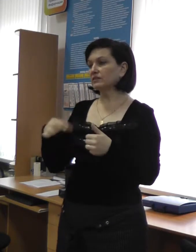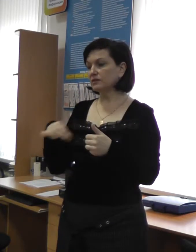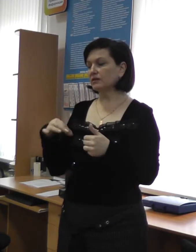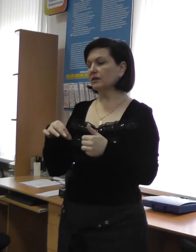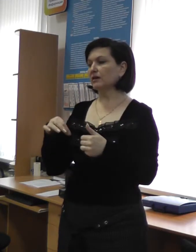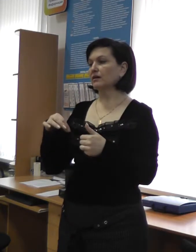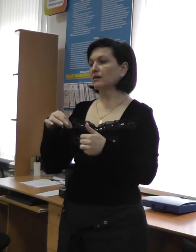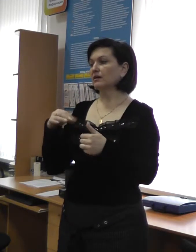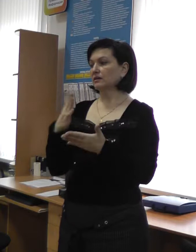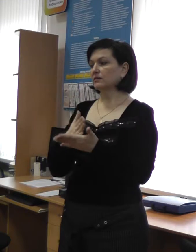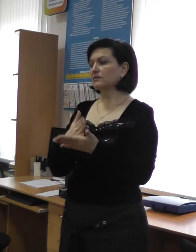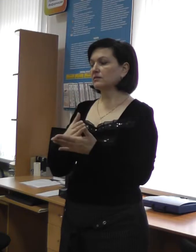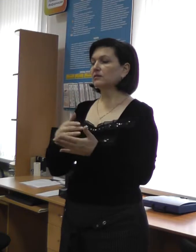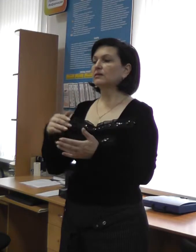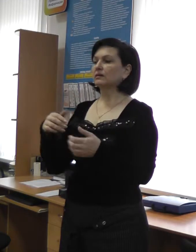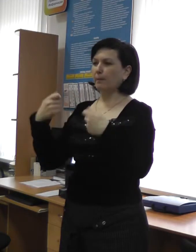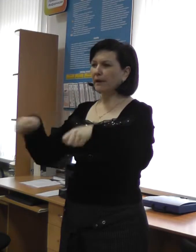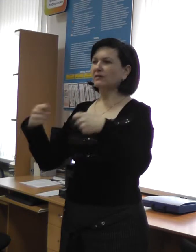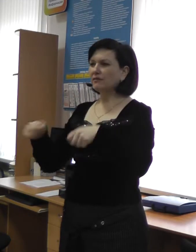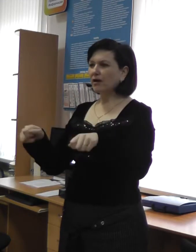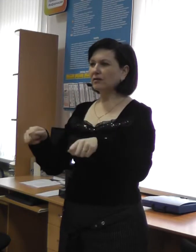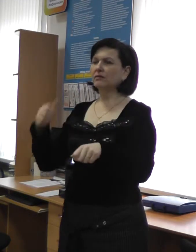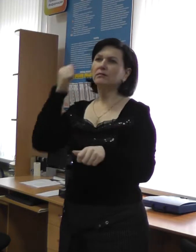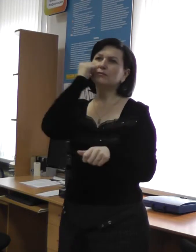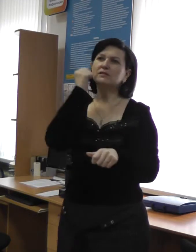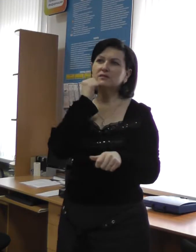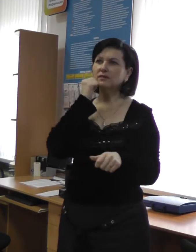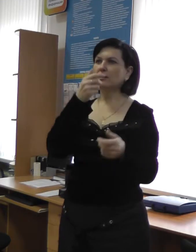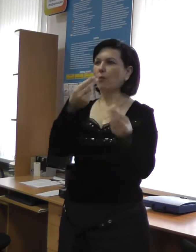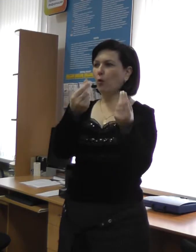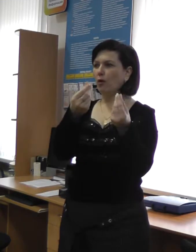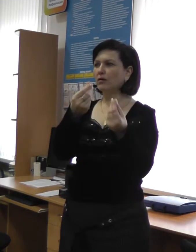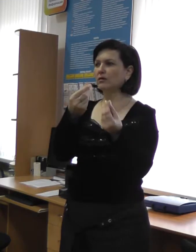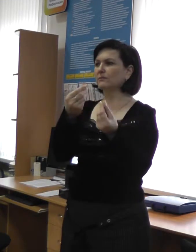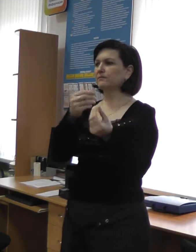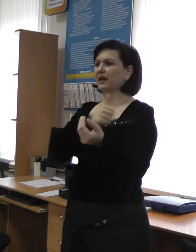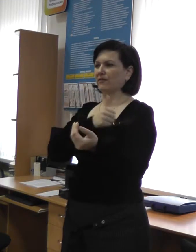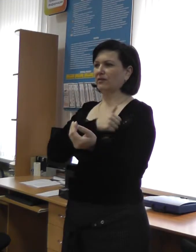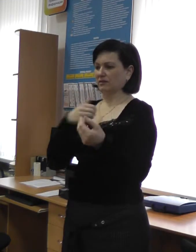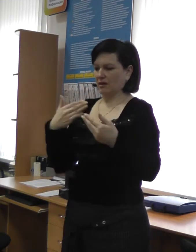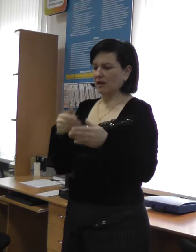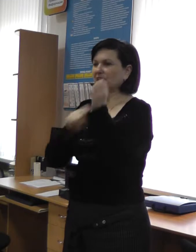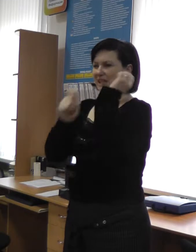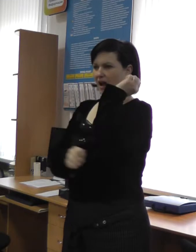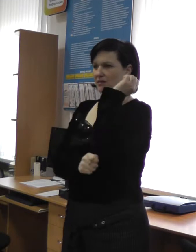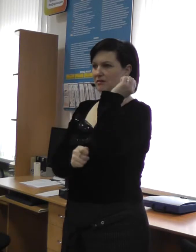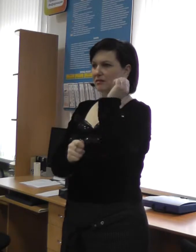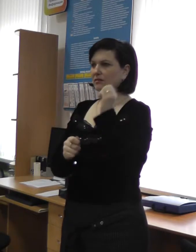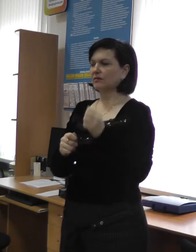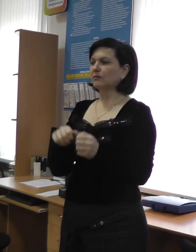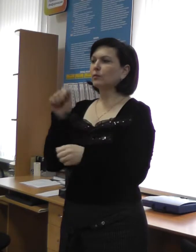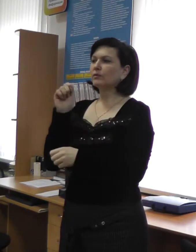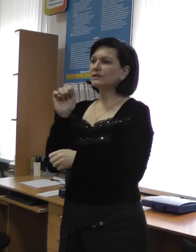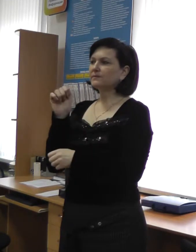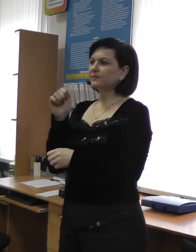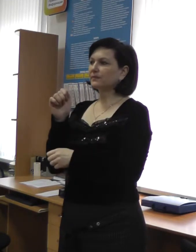Егор, сначала занимались торговлей, закупая в Москве шинельное сукно, в Туле оружие, а в Астрахани спирт для